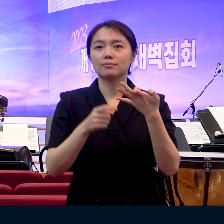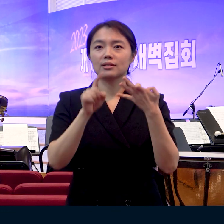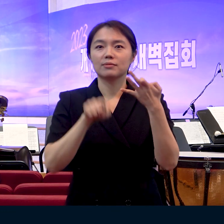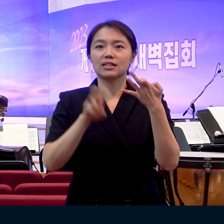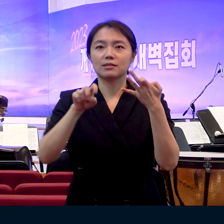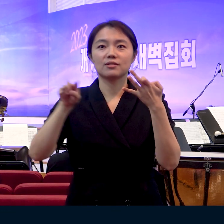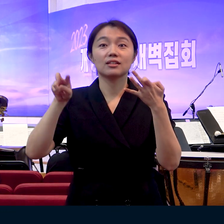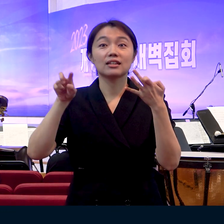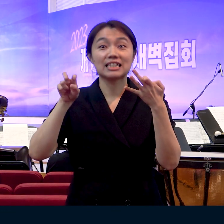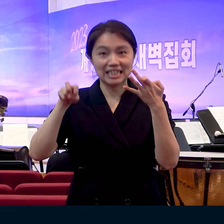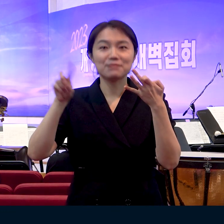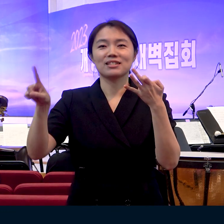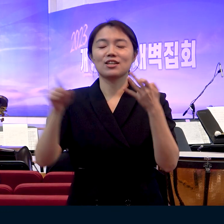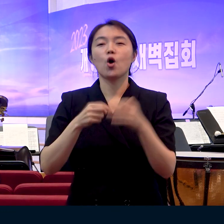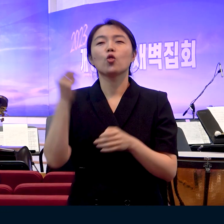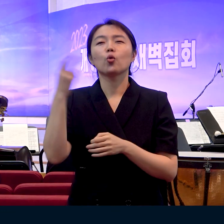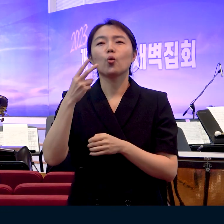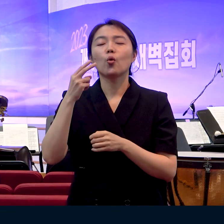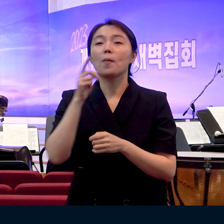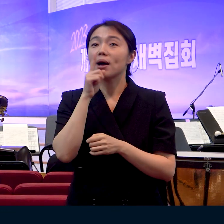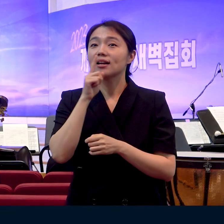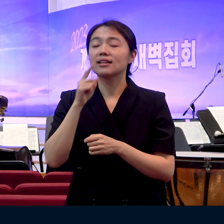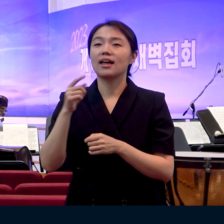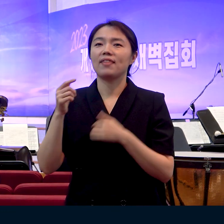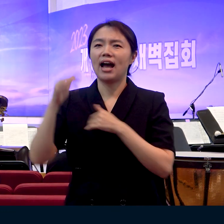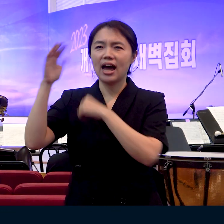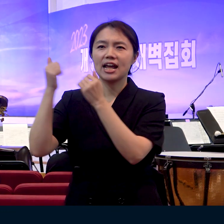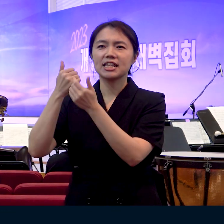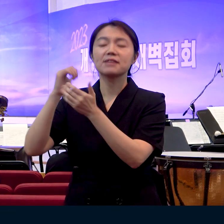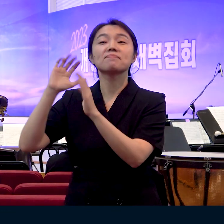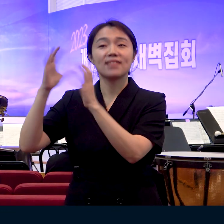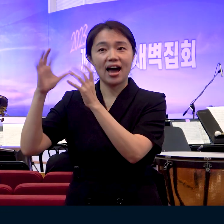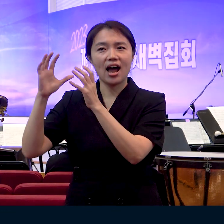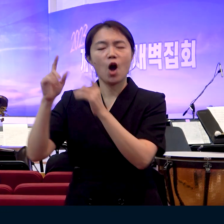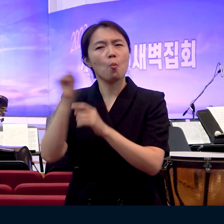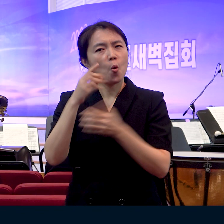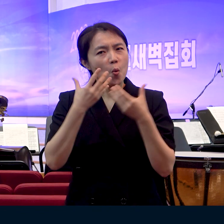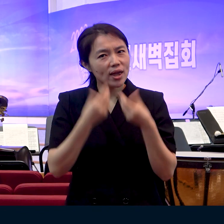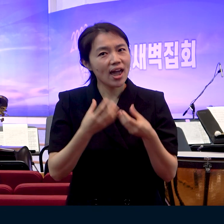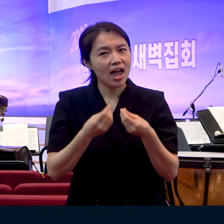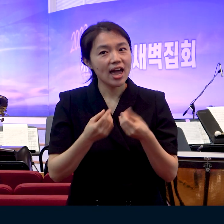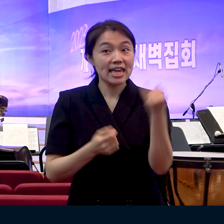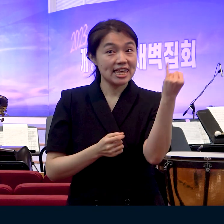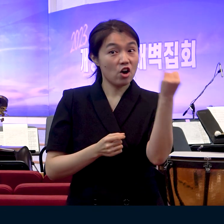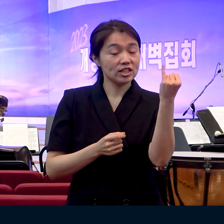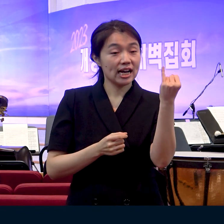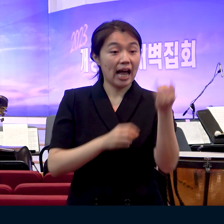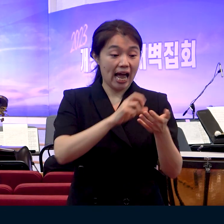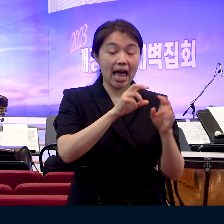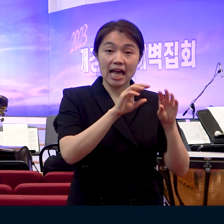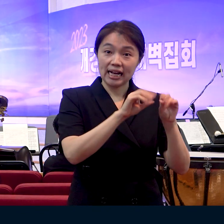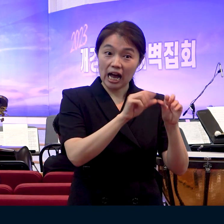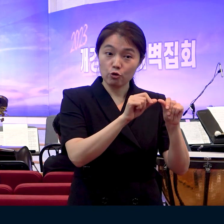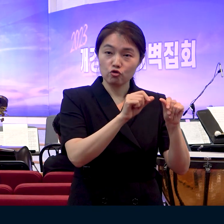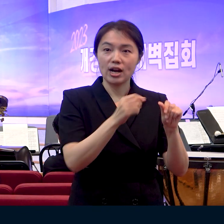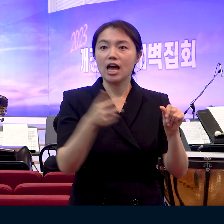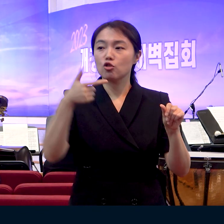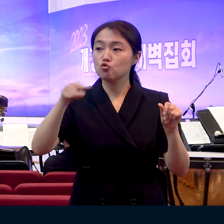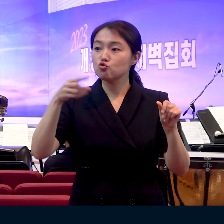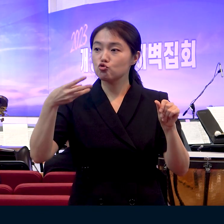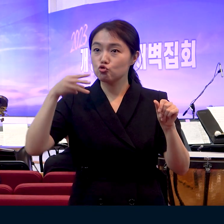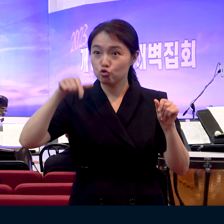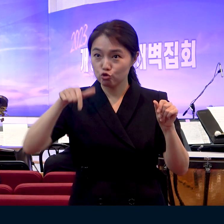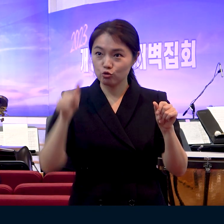내가 하나님의 나라를 무엇으로 비교할까? 마치 여자가 가루 서말 속에 갖다 넣어 전부 부풀게 한